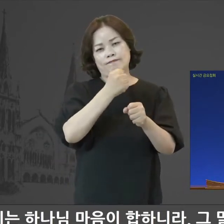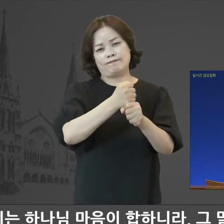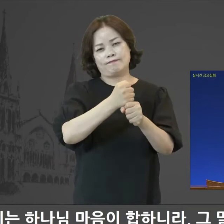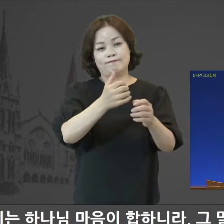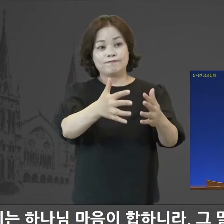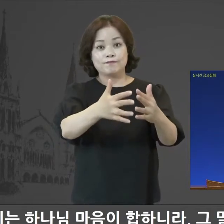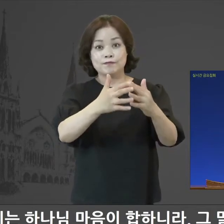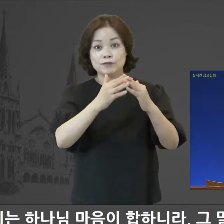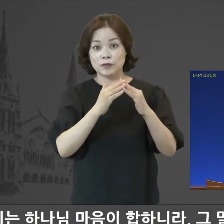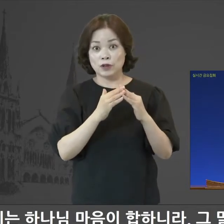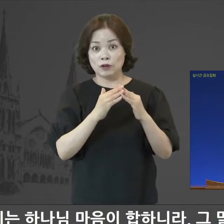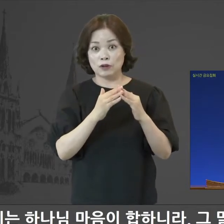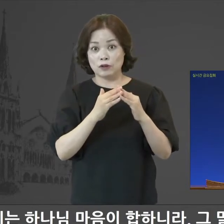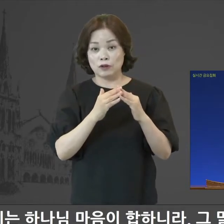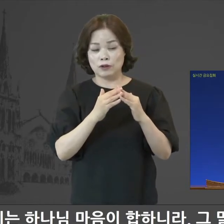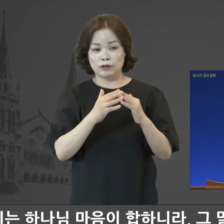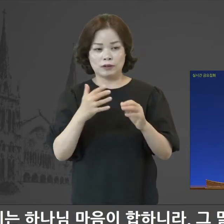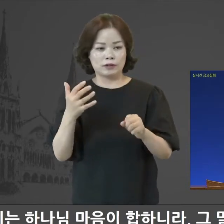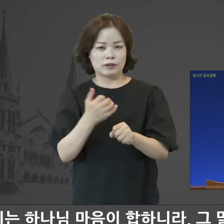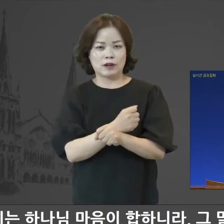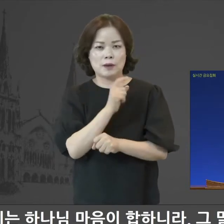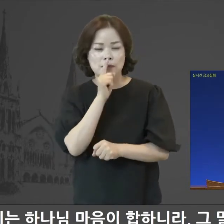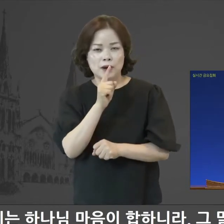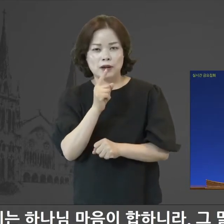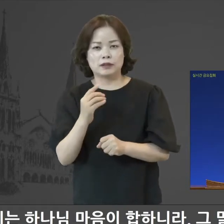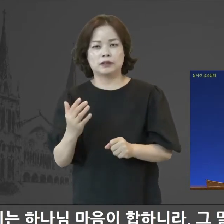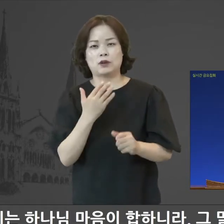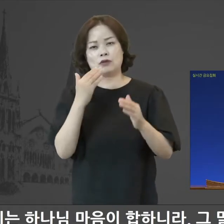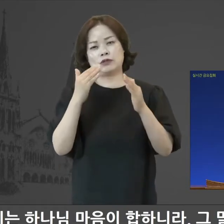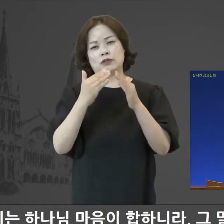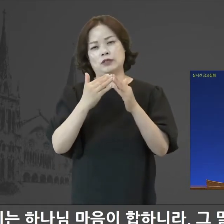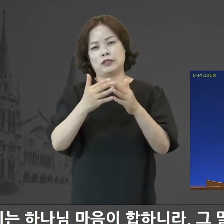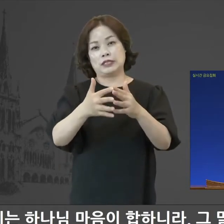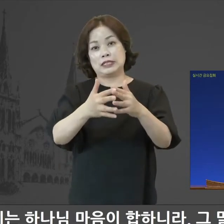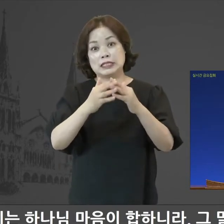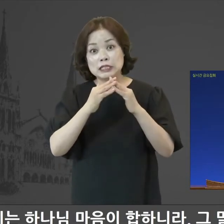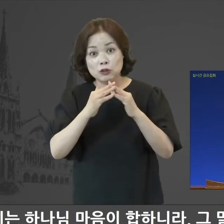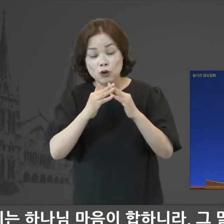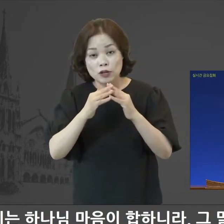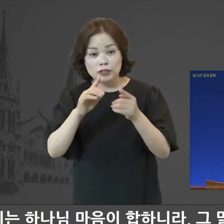겁니다. 다윗이 지은 성전. 그런데